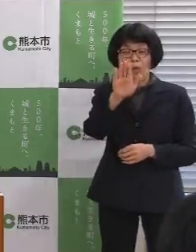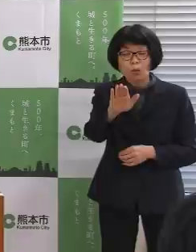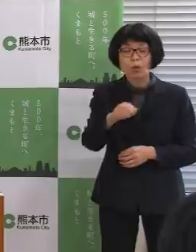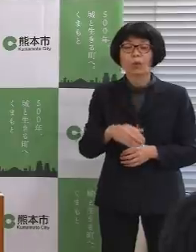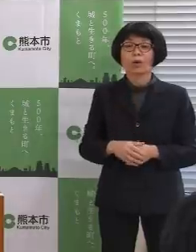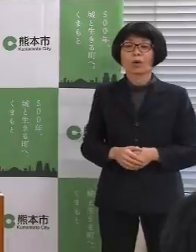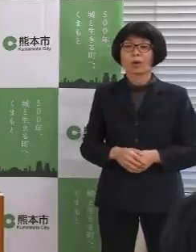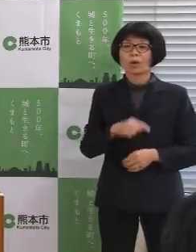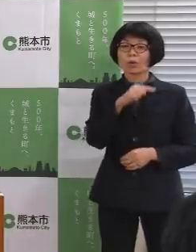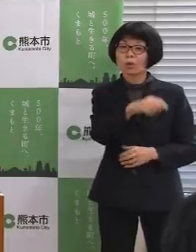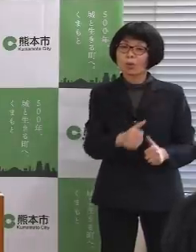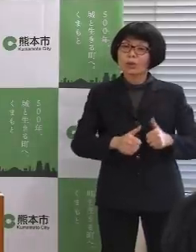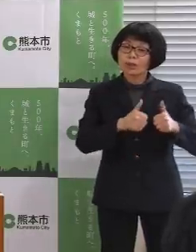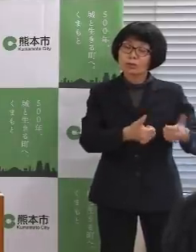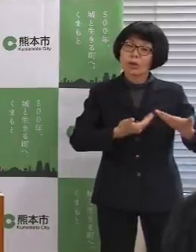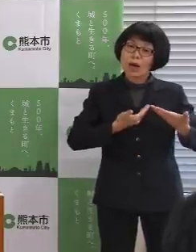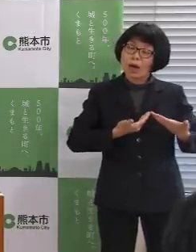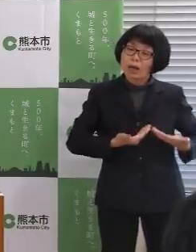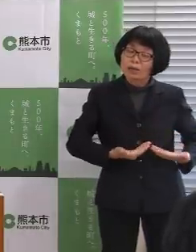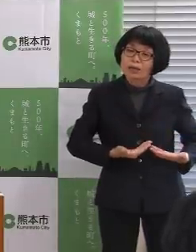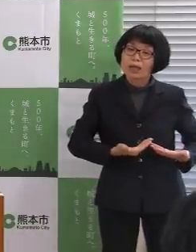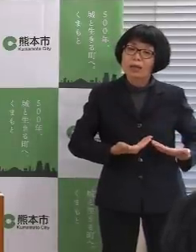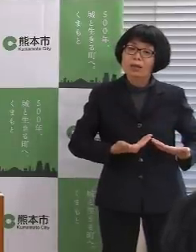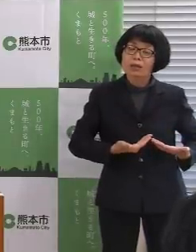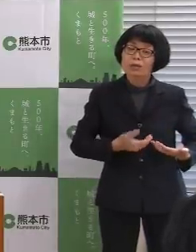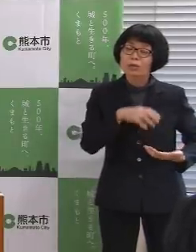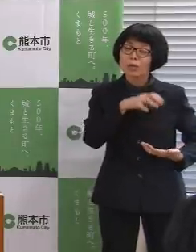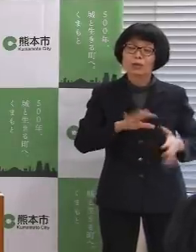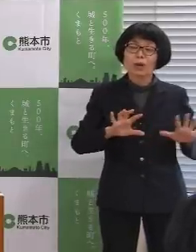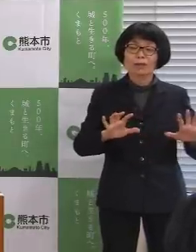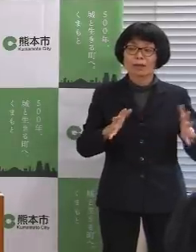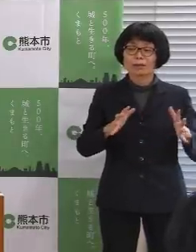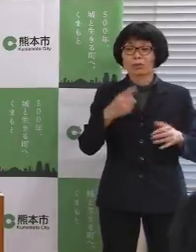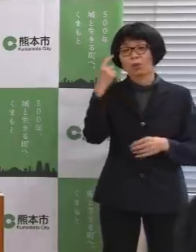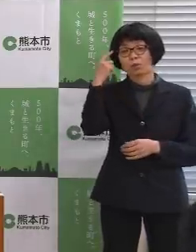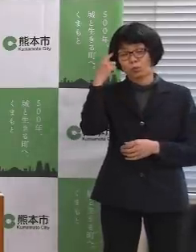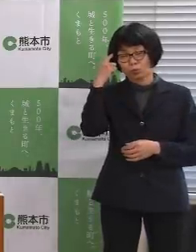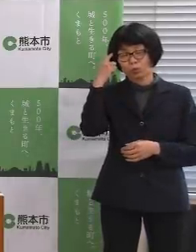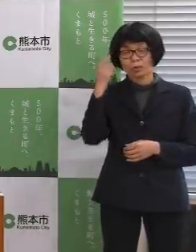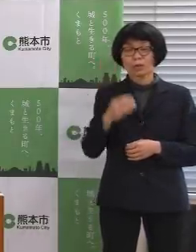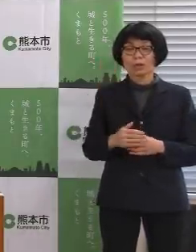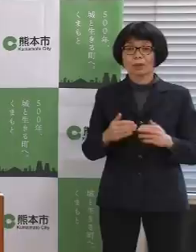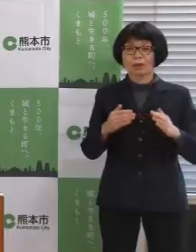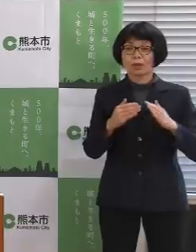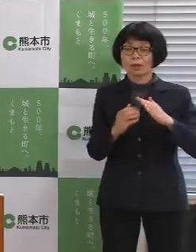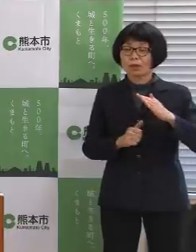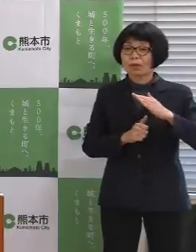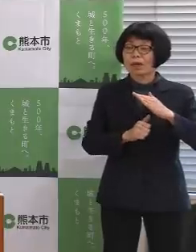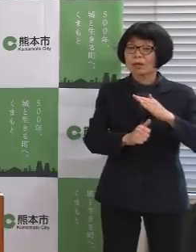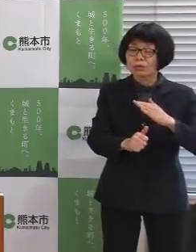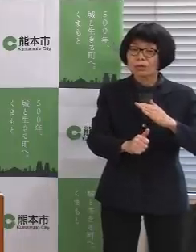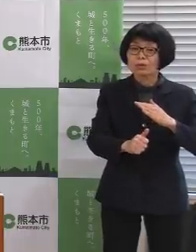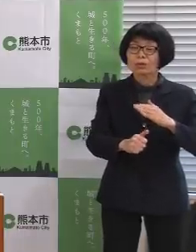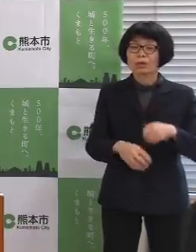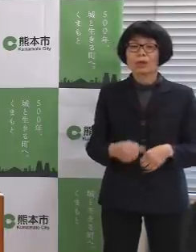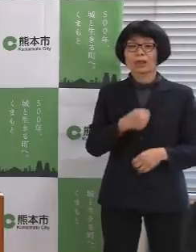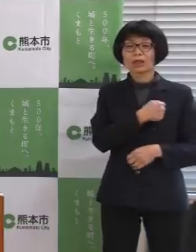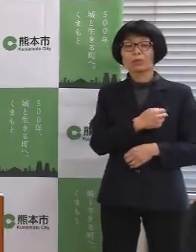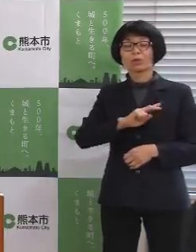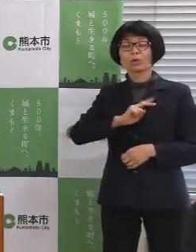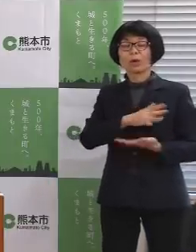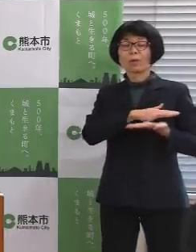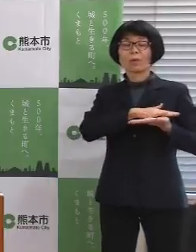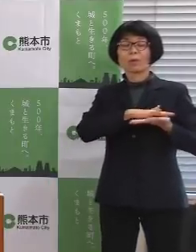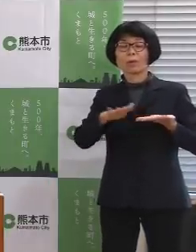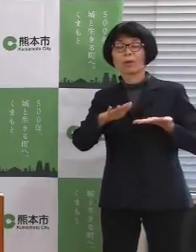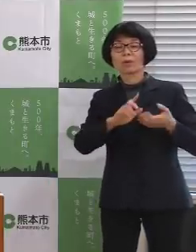ここに行くと安全っていう場所はないとは思うんですが、うん、なんかその外出少しでもちょっと気分転換ってい